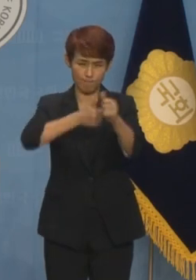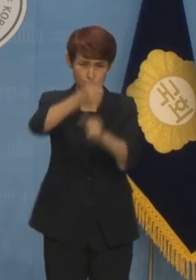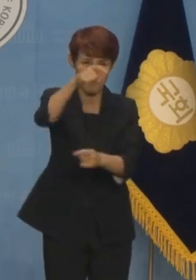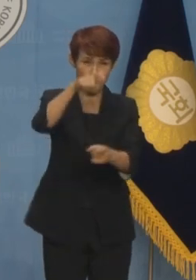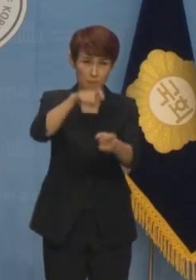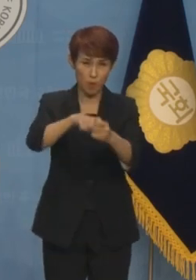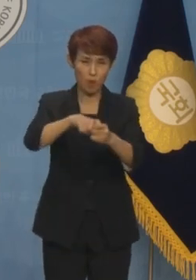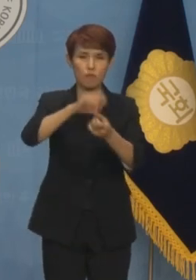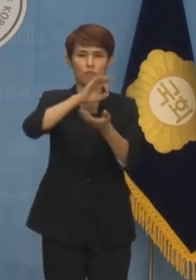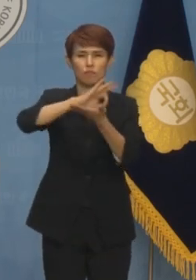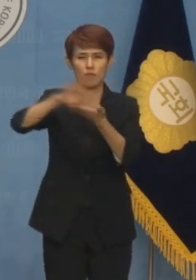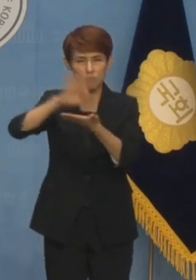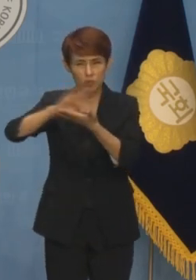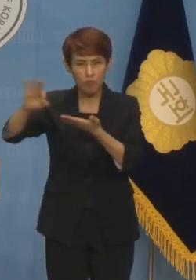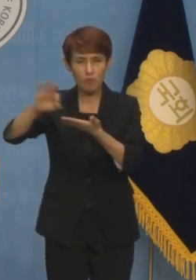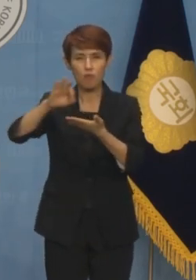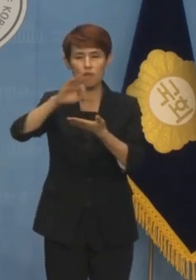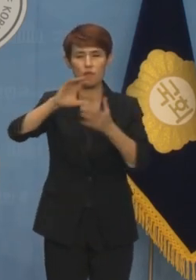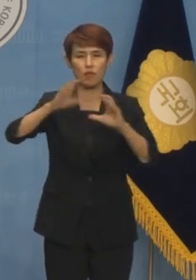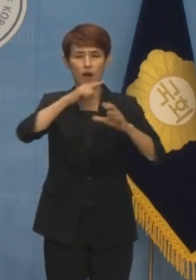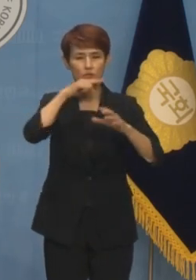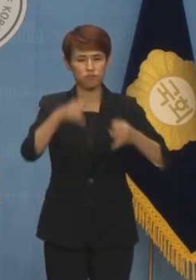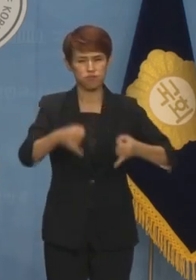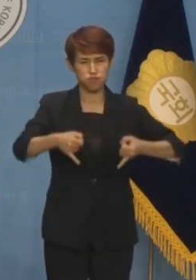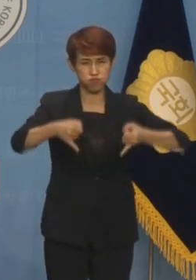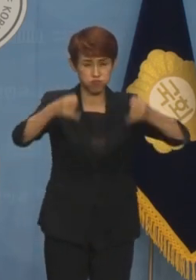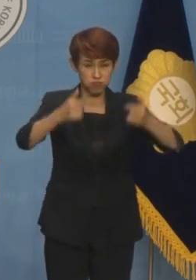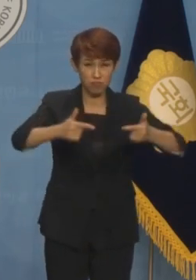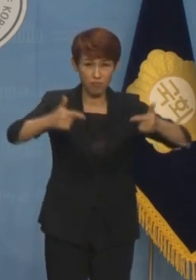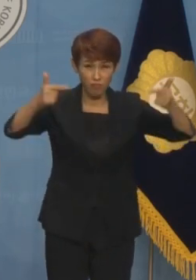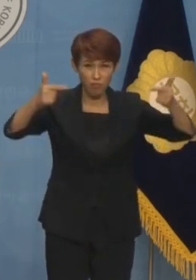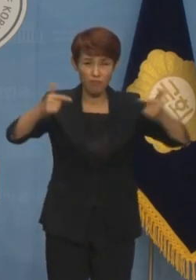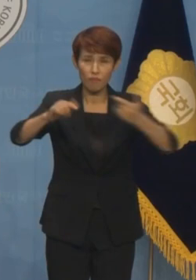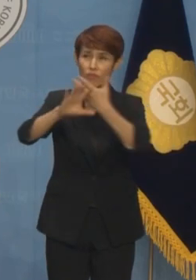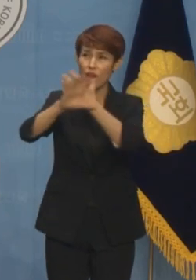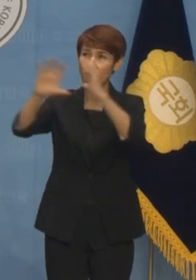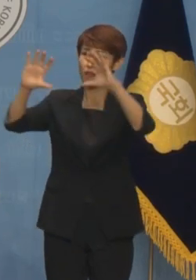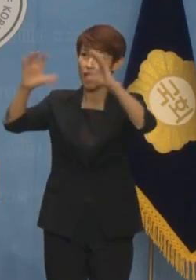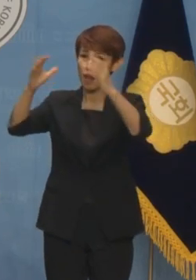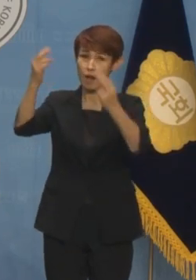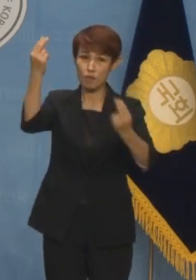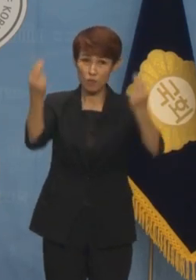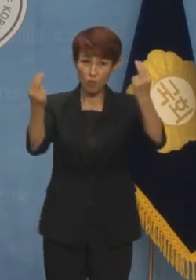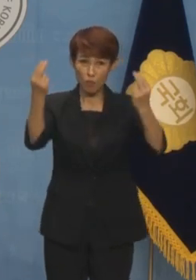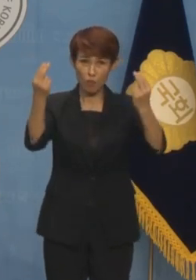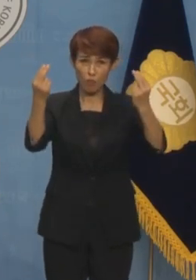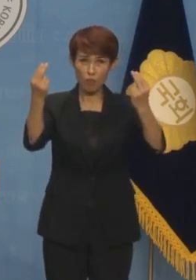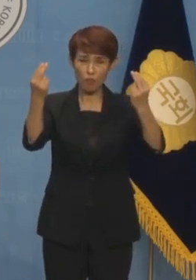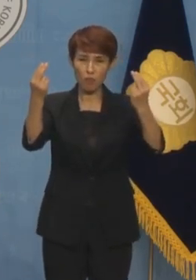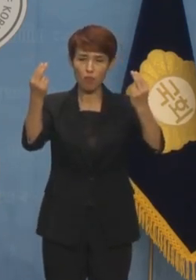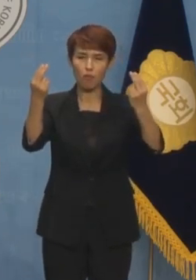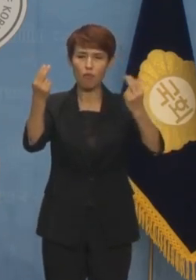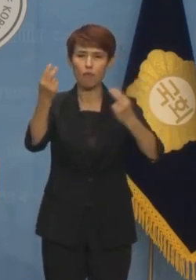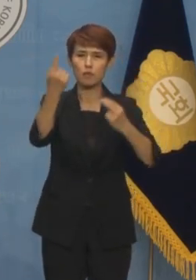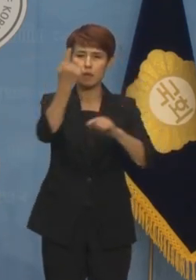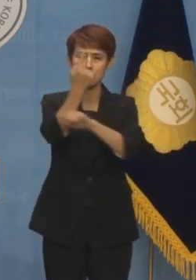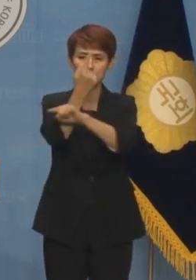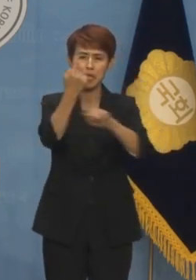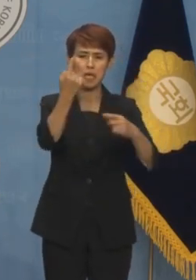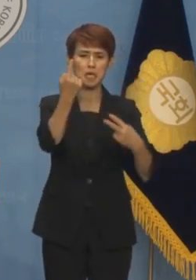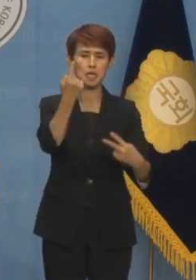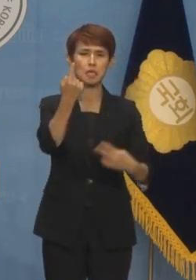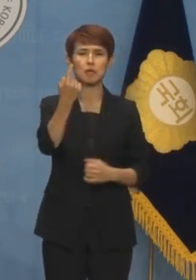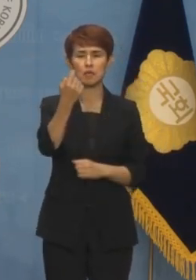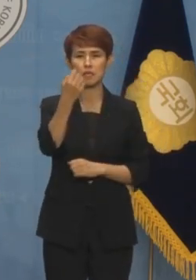지출 규모와 국가 채무 비율 증가폭은 선진국의 3분의 2 수준으로 상대적으로